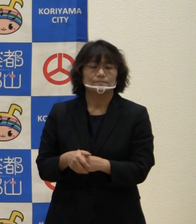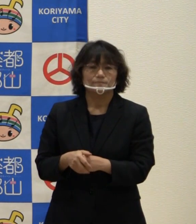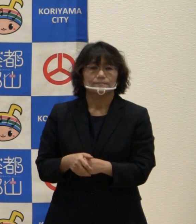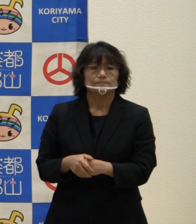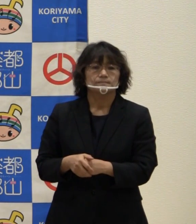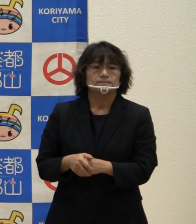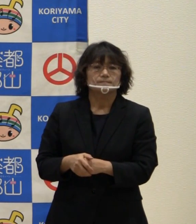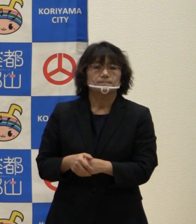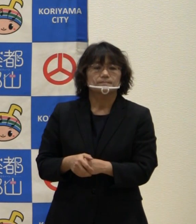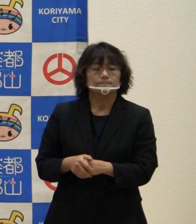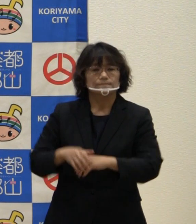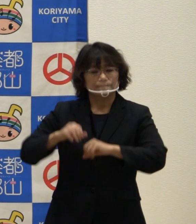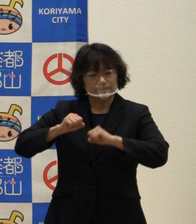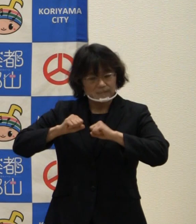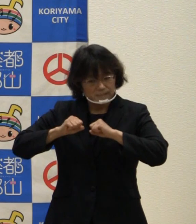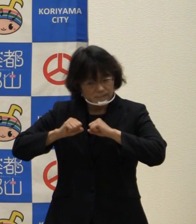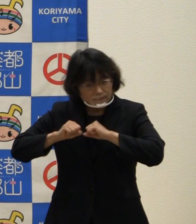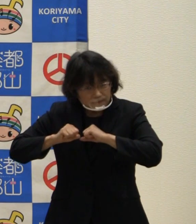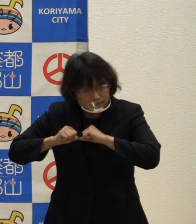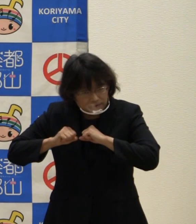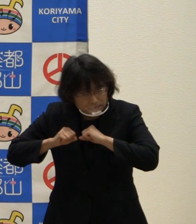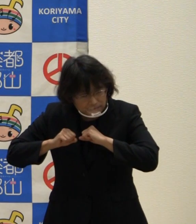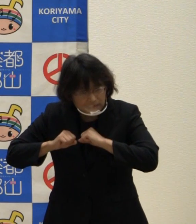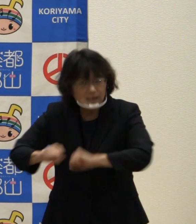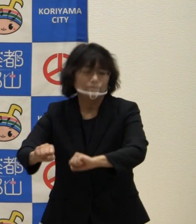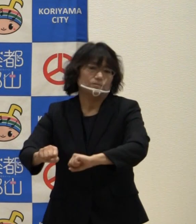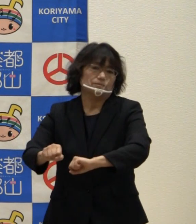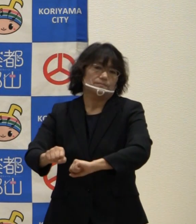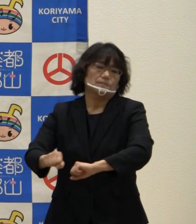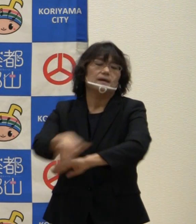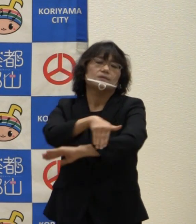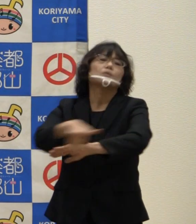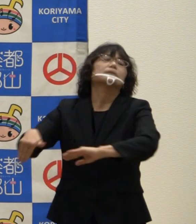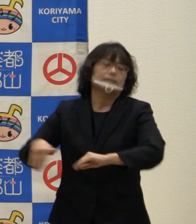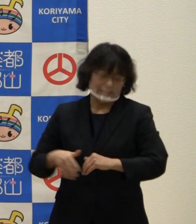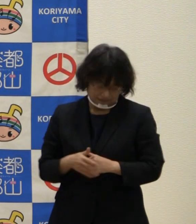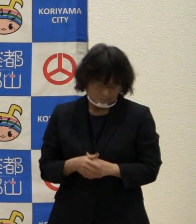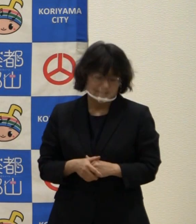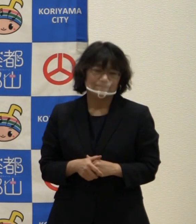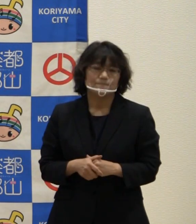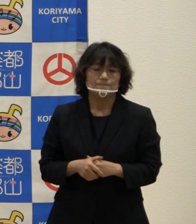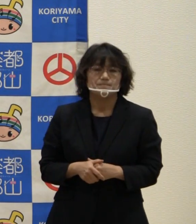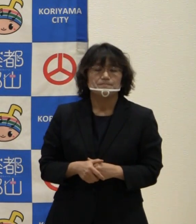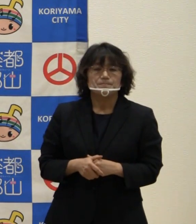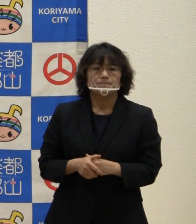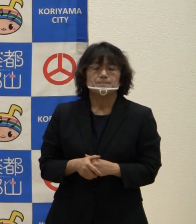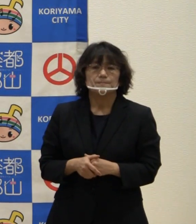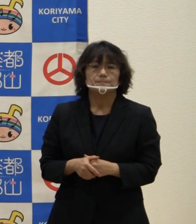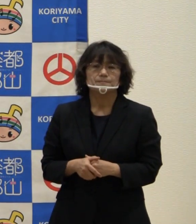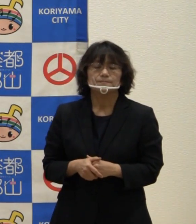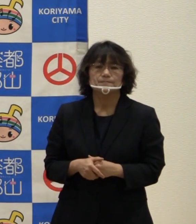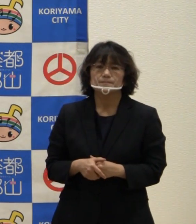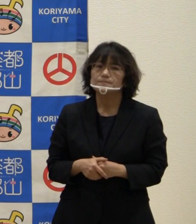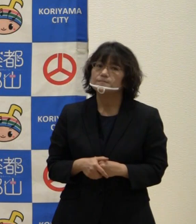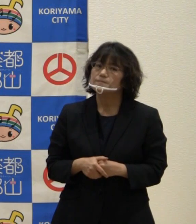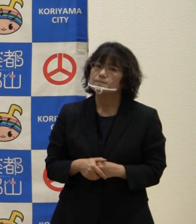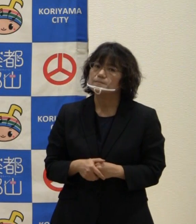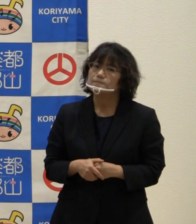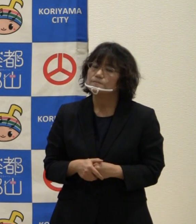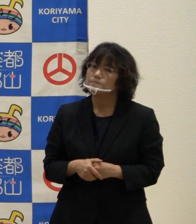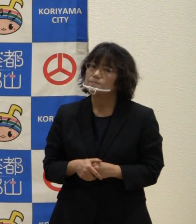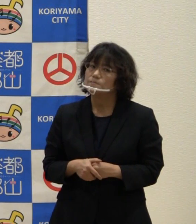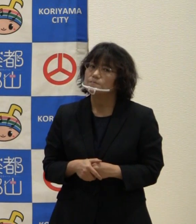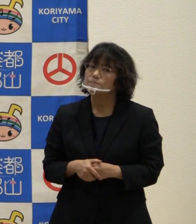やっていただけないかというような方向で今、医師会のほとんど調整をしていただいています。で、まあ、どのぐらいのタイミング